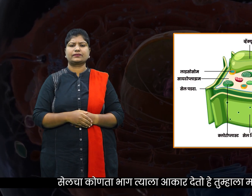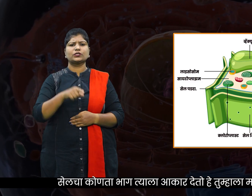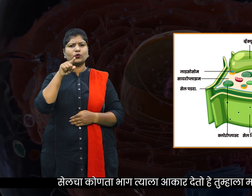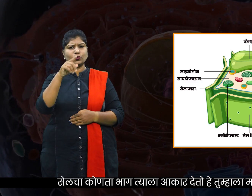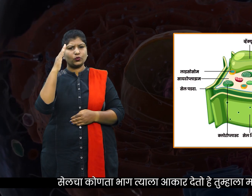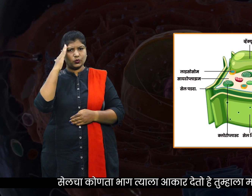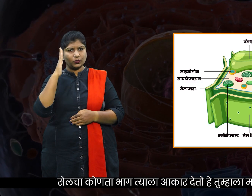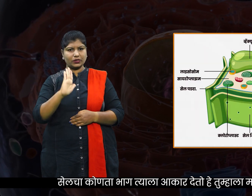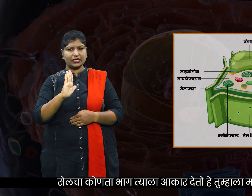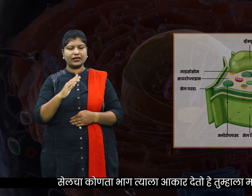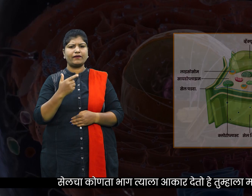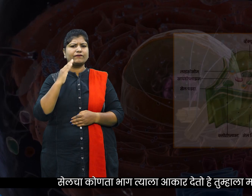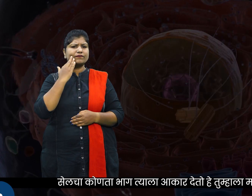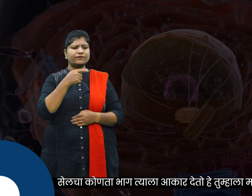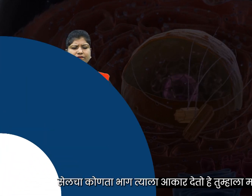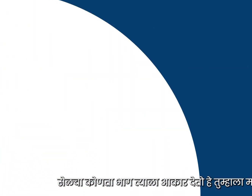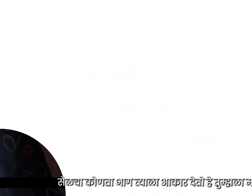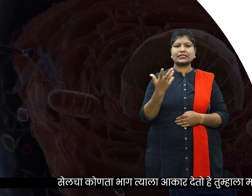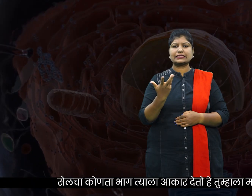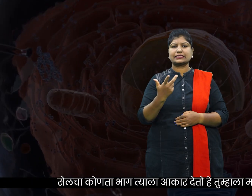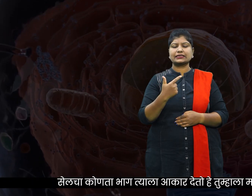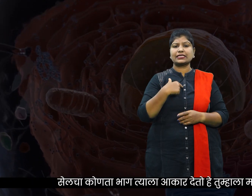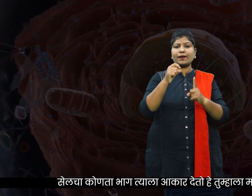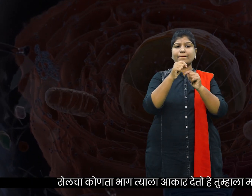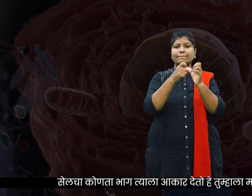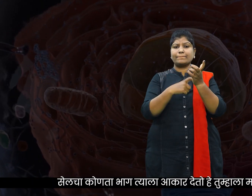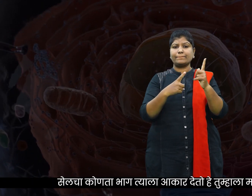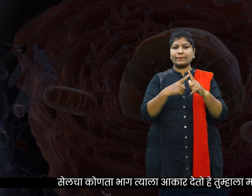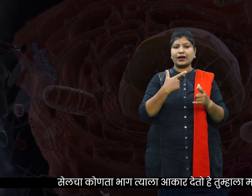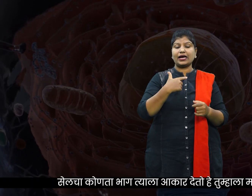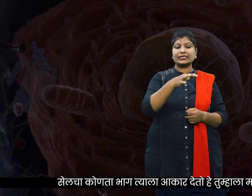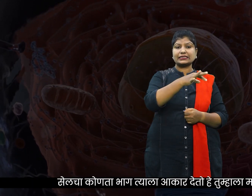सेलचा कोणता भाग त्याला आकार देतो हे तुम्हाला माहिती आहे का?